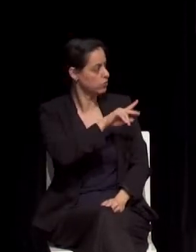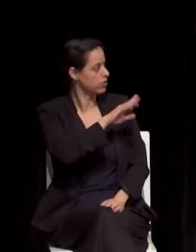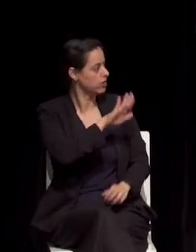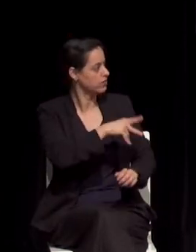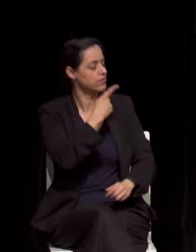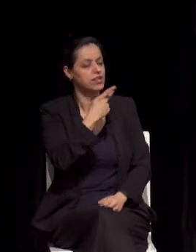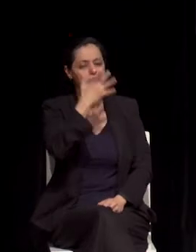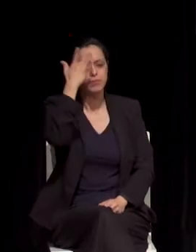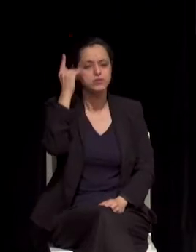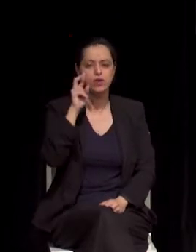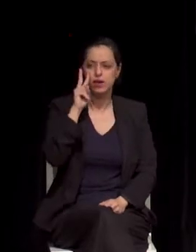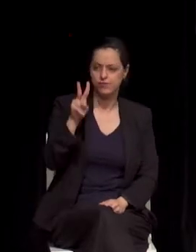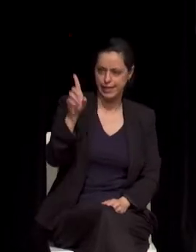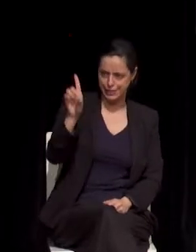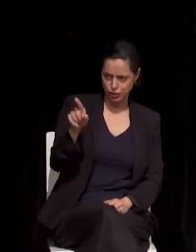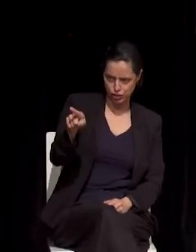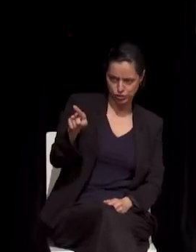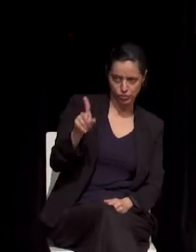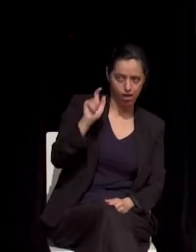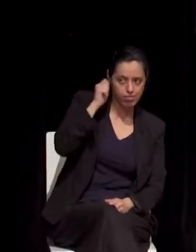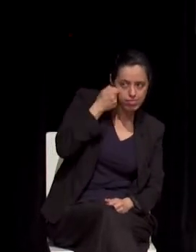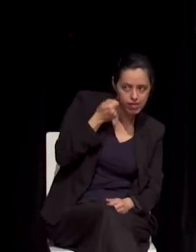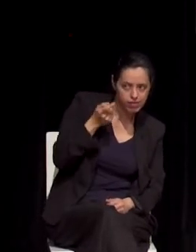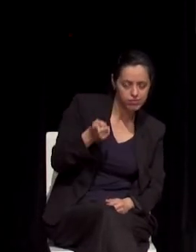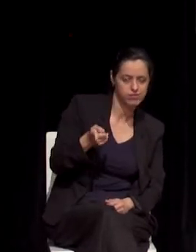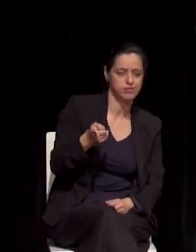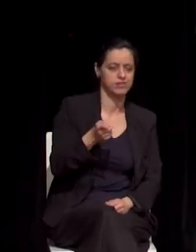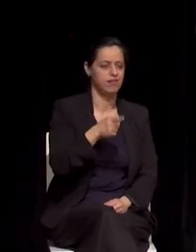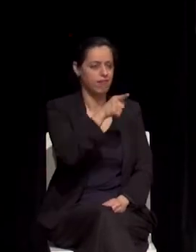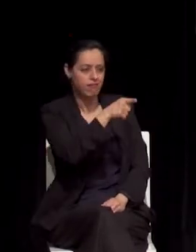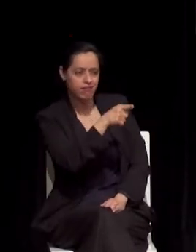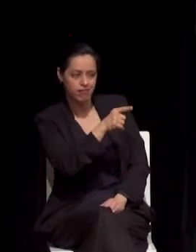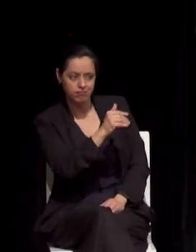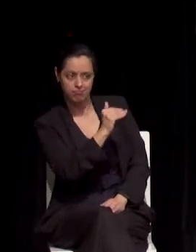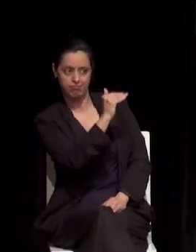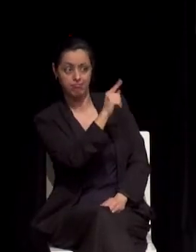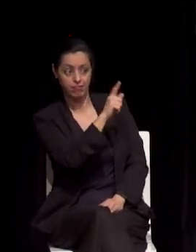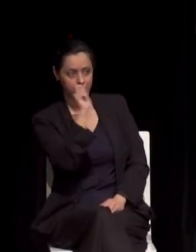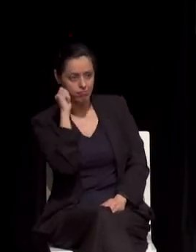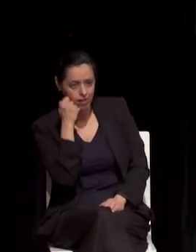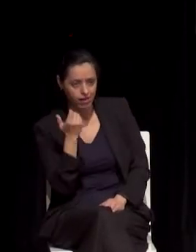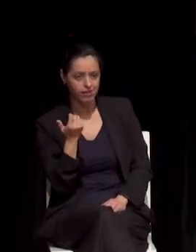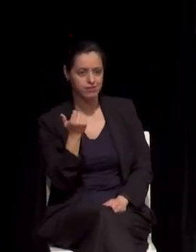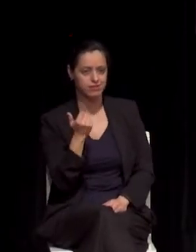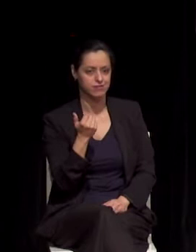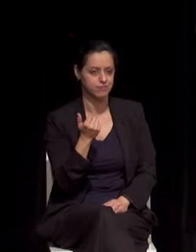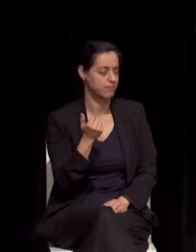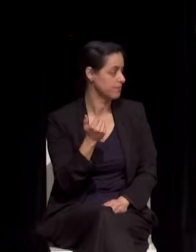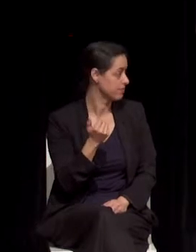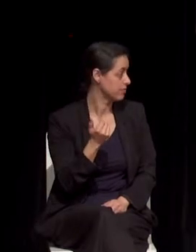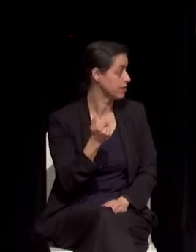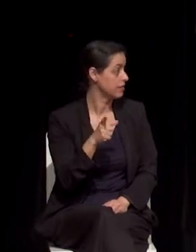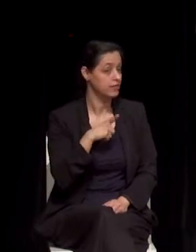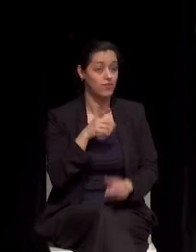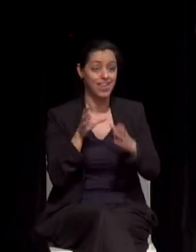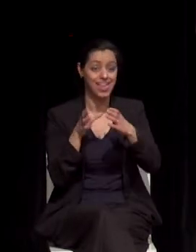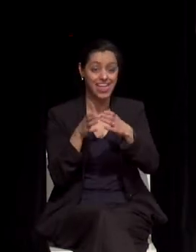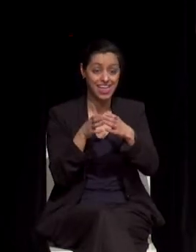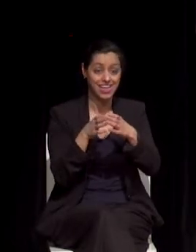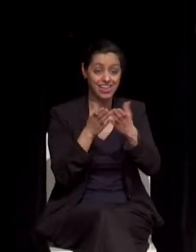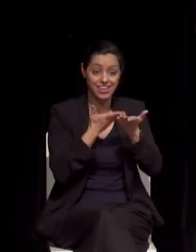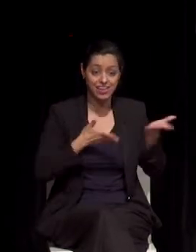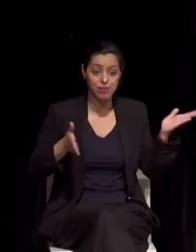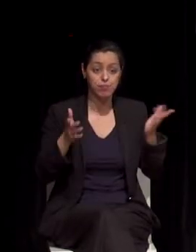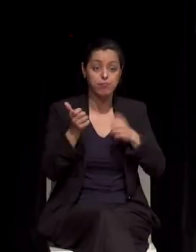quando veem diretores como negros. A equipe do IRETI toda é uma equipe de profissionais negros. E é uma equipe de